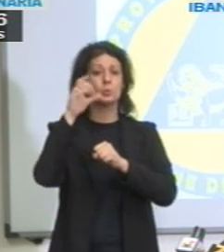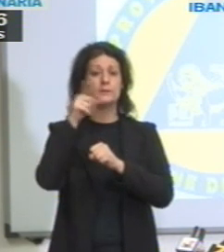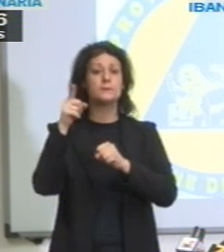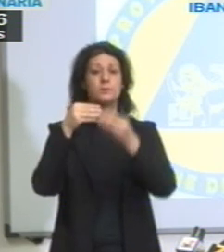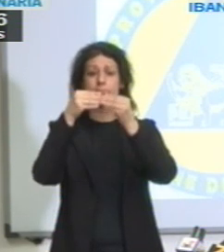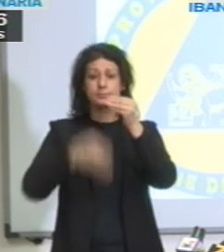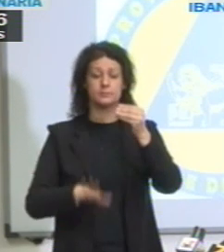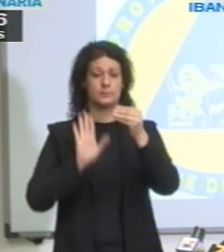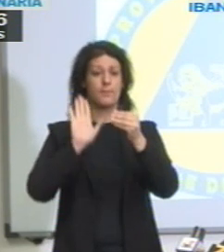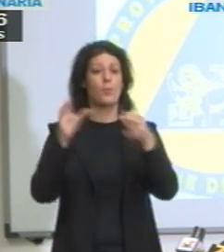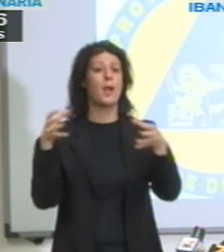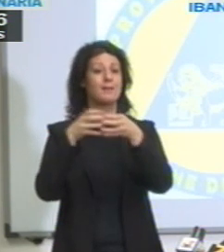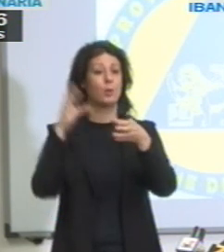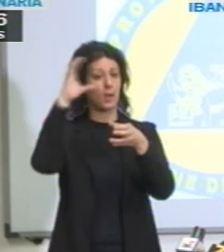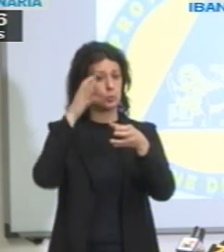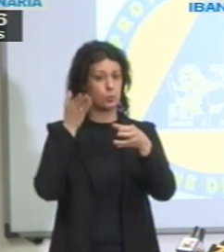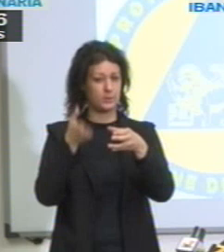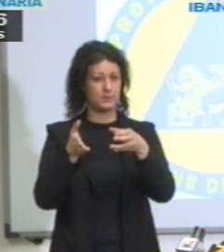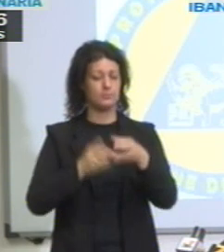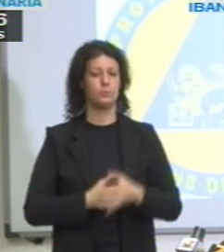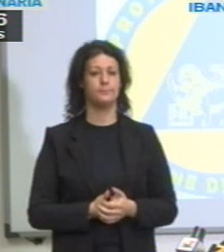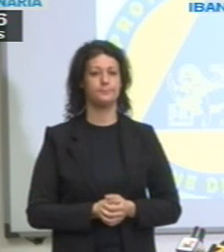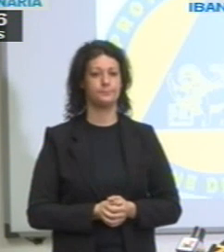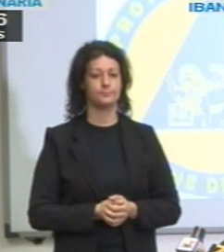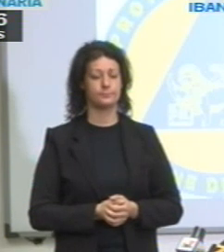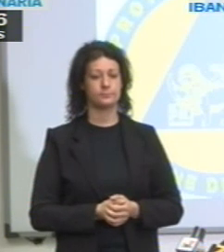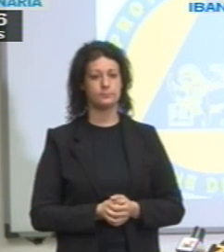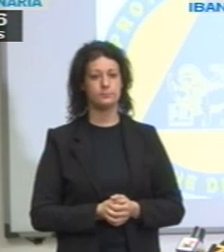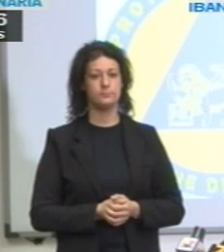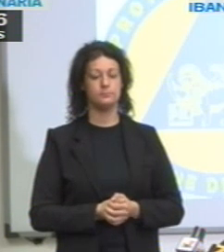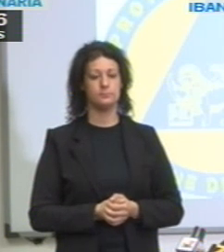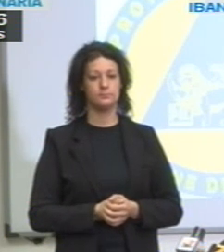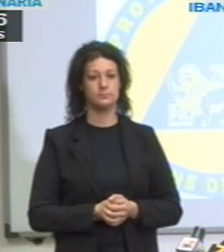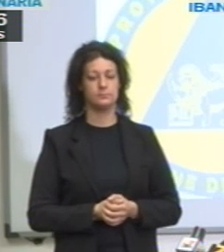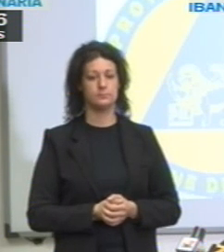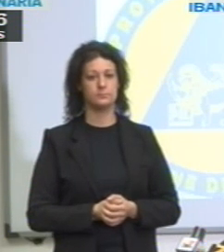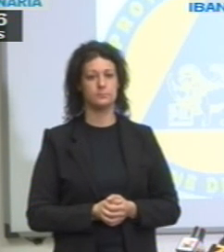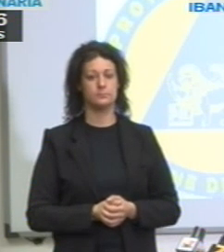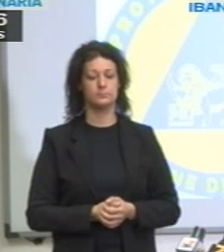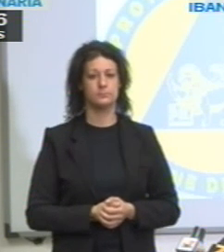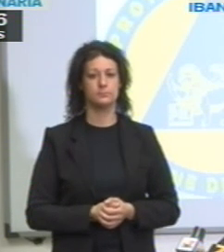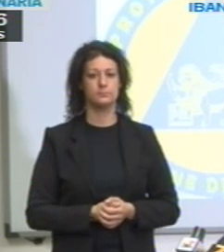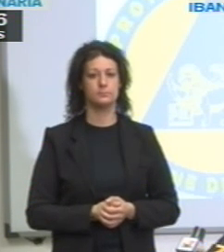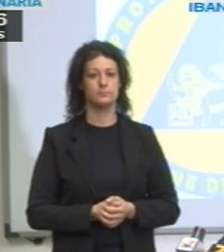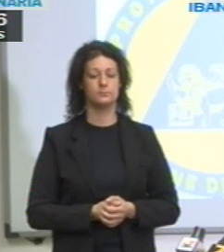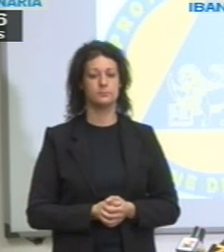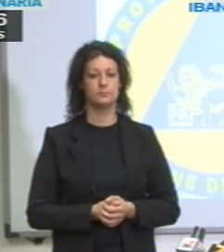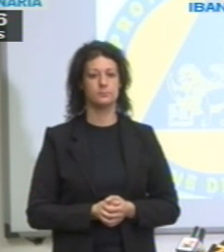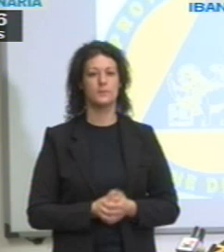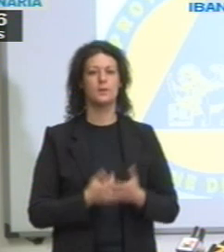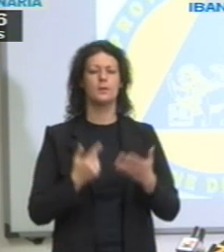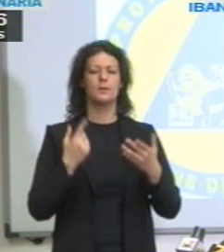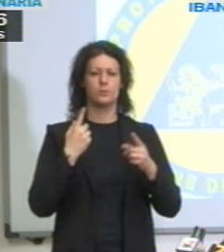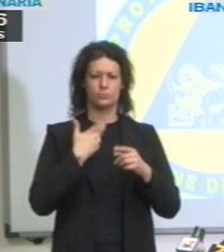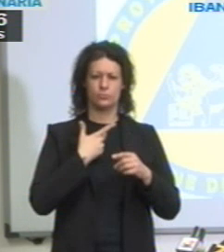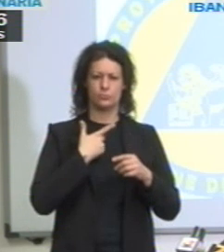nel mondo del turismo. Quindi è una tragedia nella tragedia. E in tutto questo contesto, peraltro c'è una comunicazione, avete visto